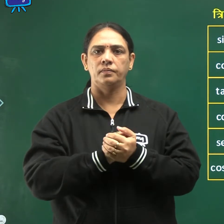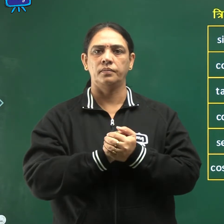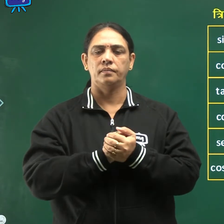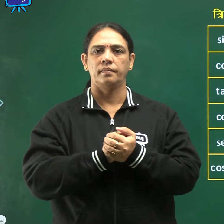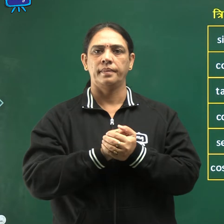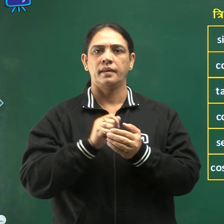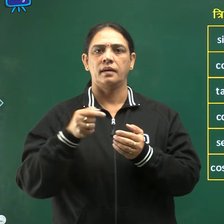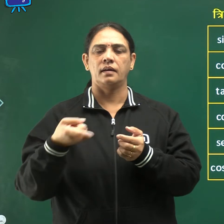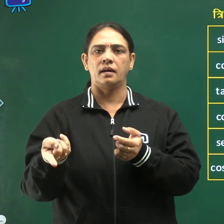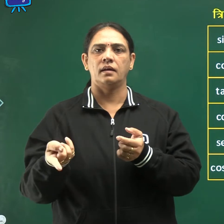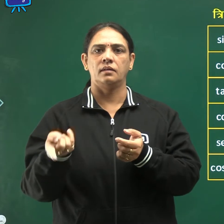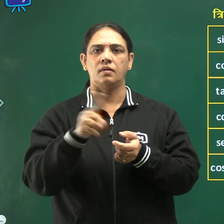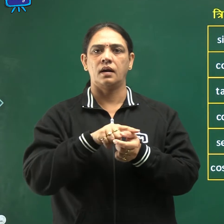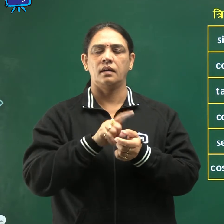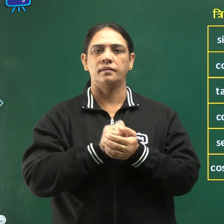के द्वारा